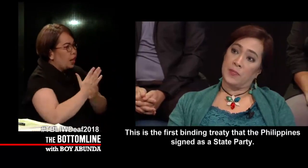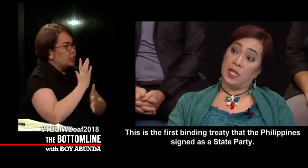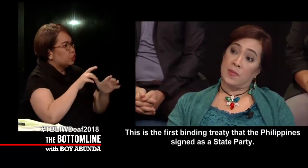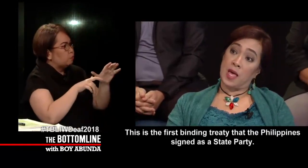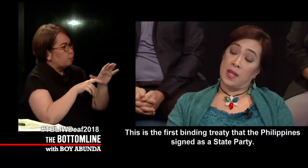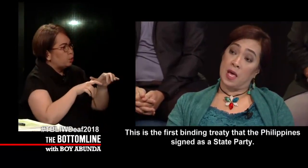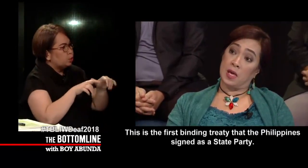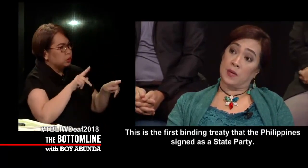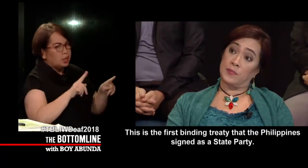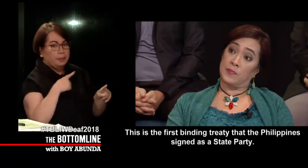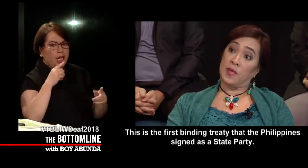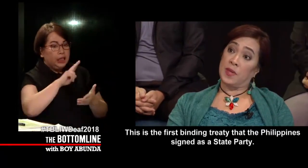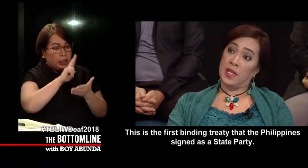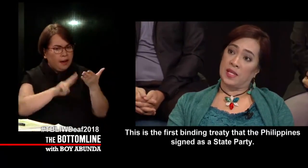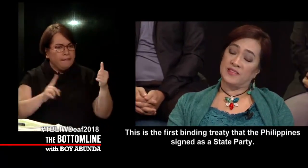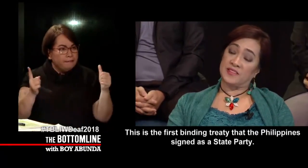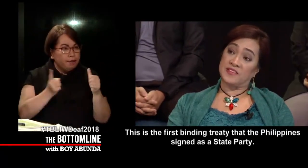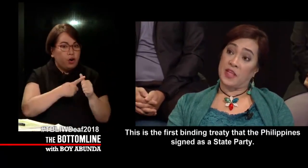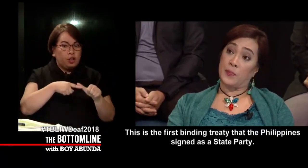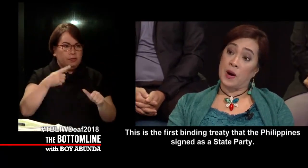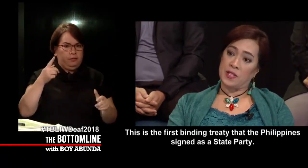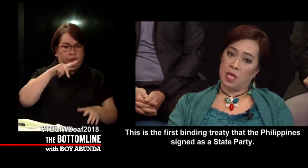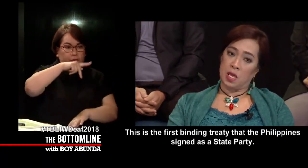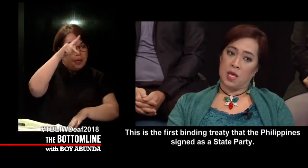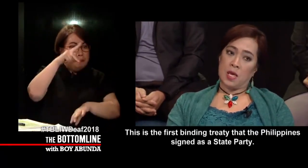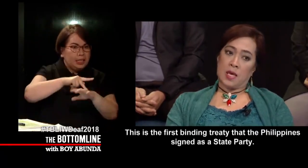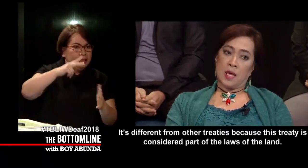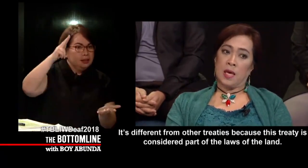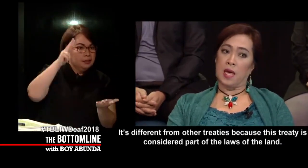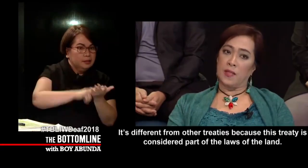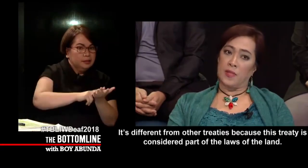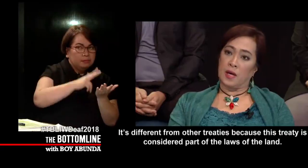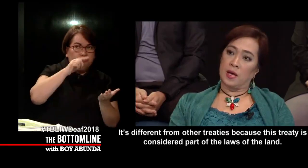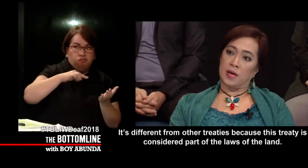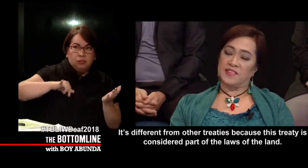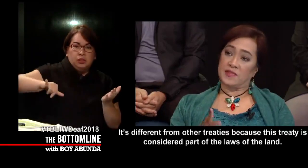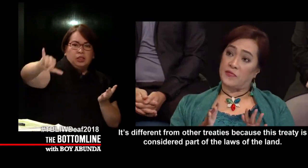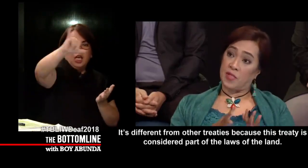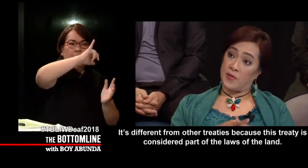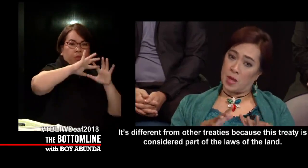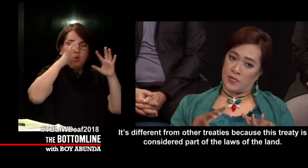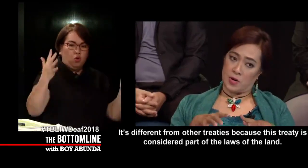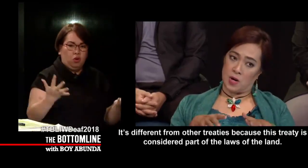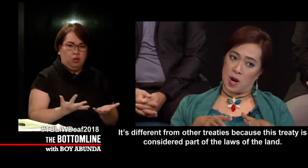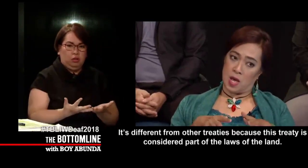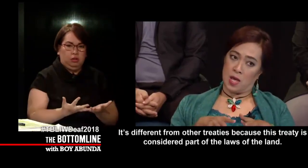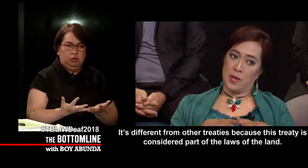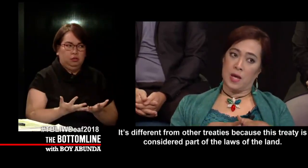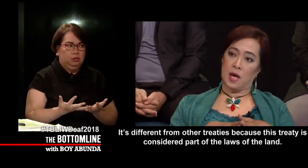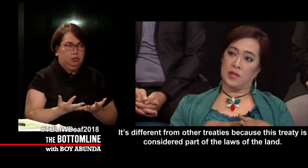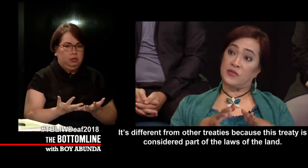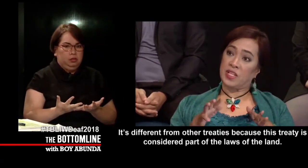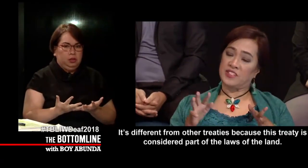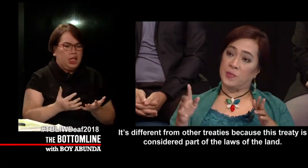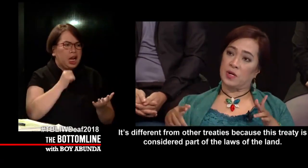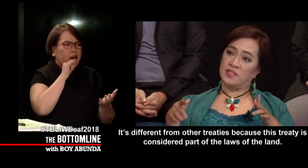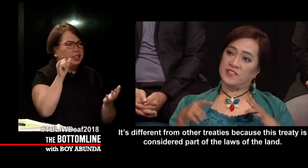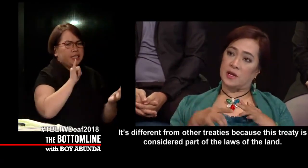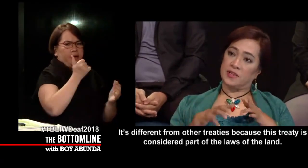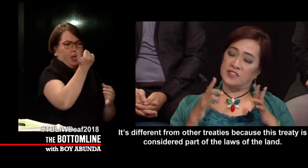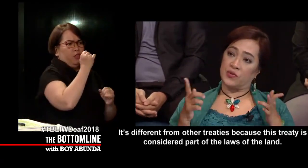na pinirmahan ang Pilipinas as a state party. And it's different from other